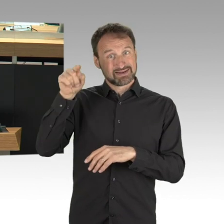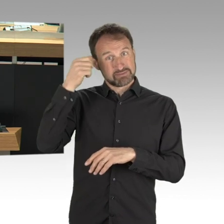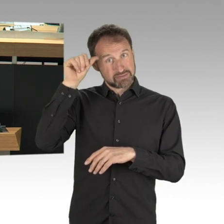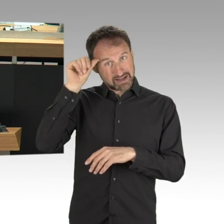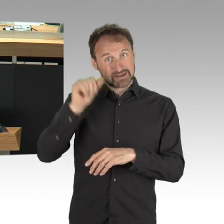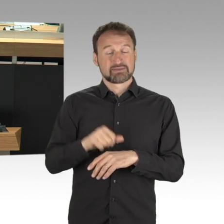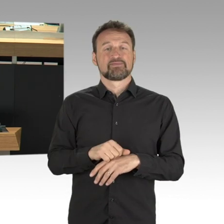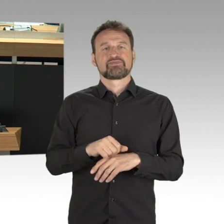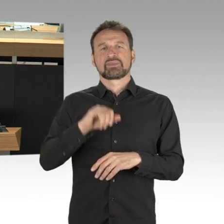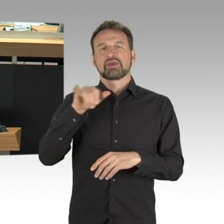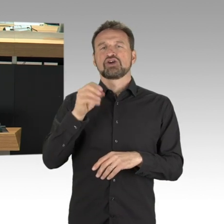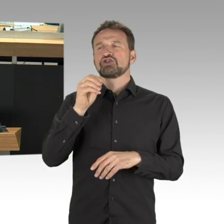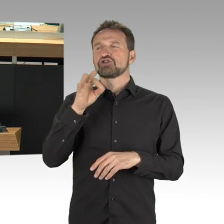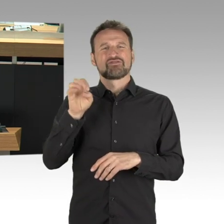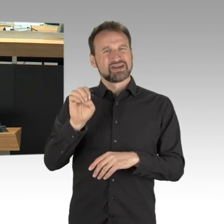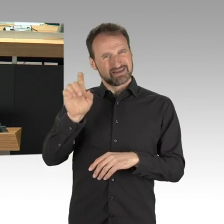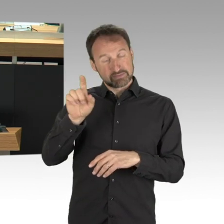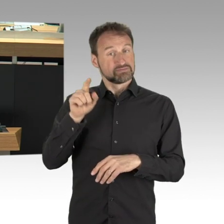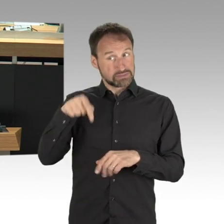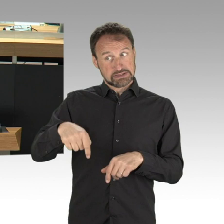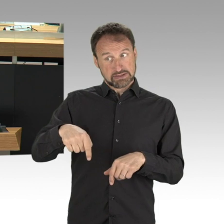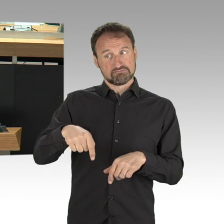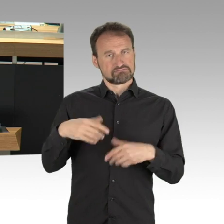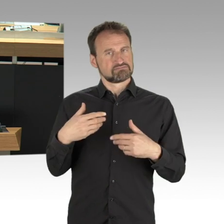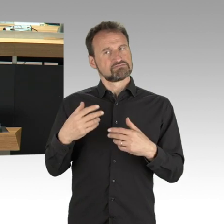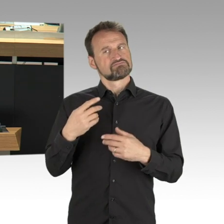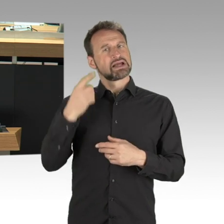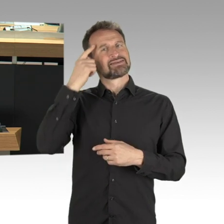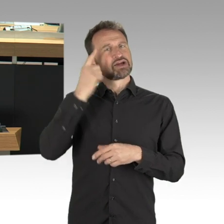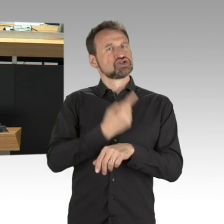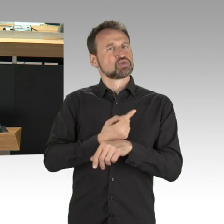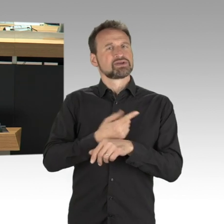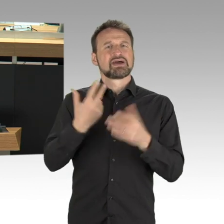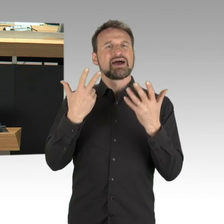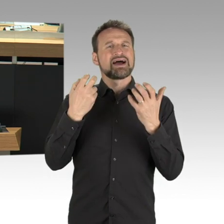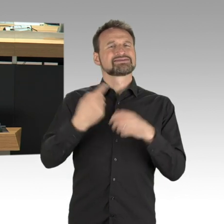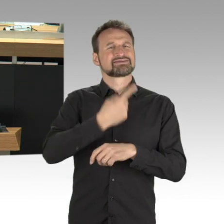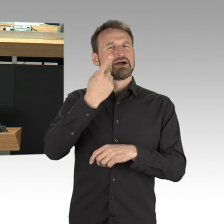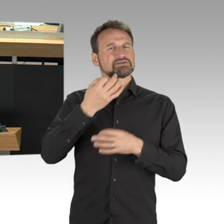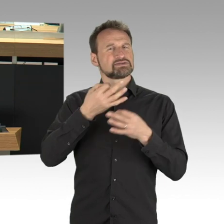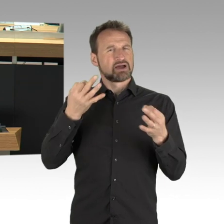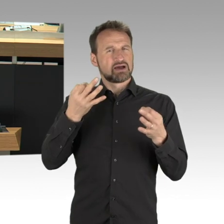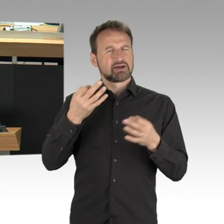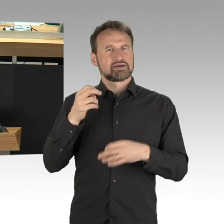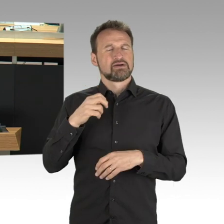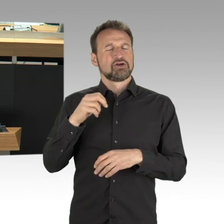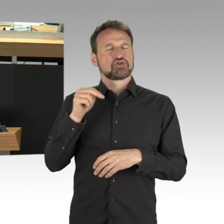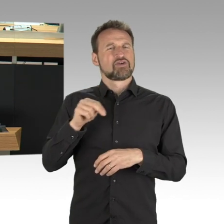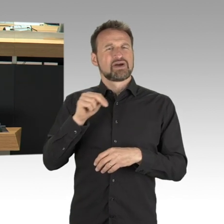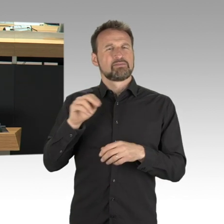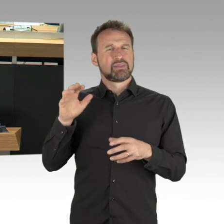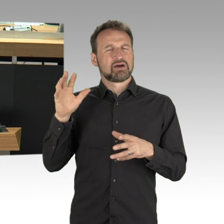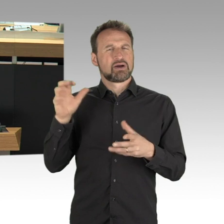Joffe, der hier an dieser Stelle bei der Gedenkstunde zum 80. Jahrestag der Novemberpogrome sogar ganze Passagen aus